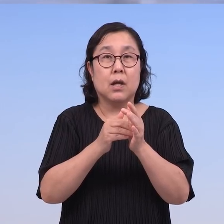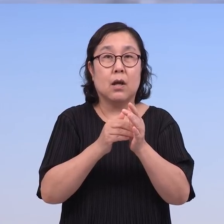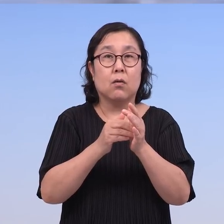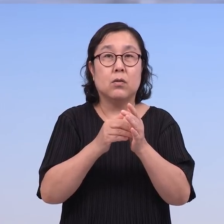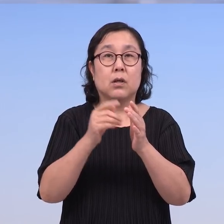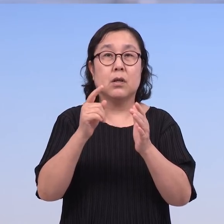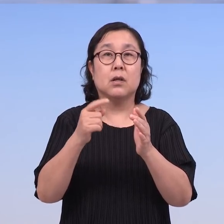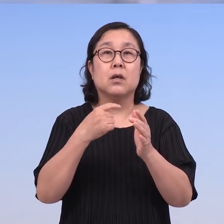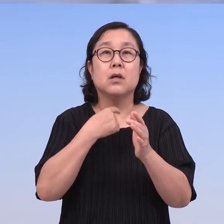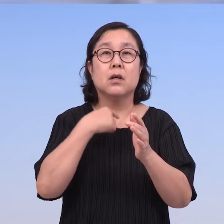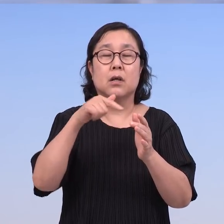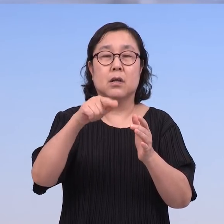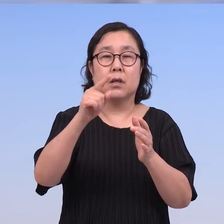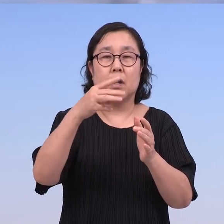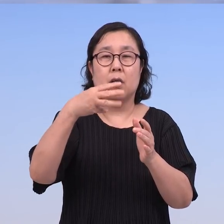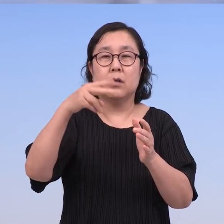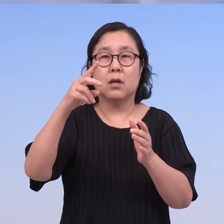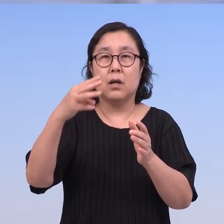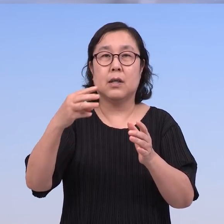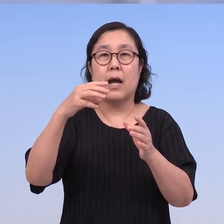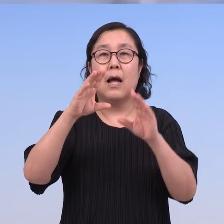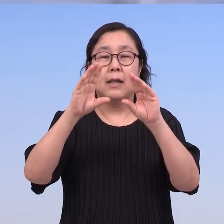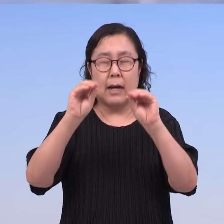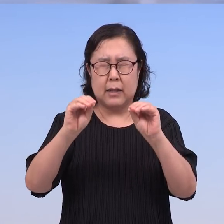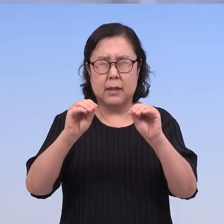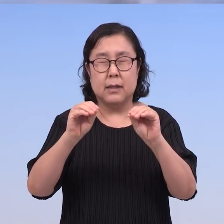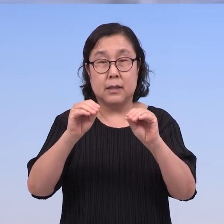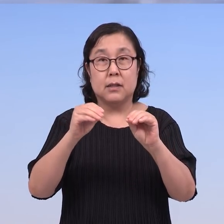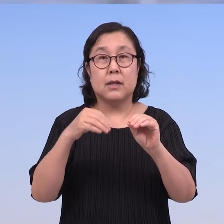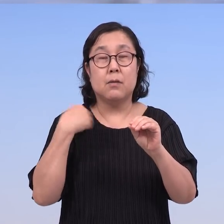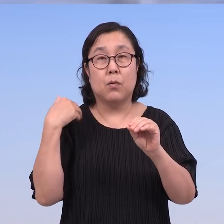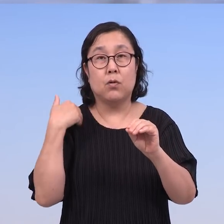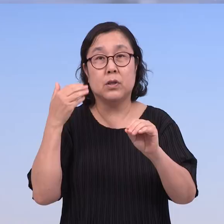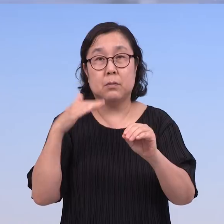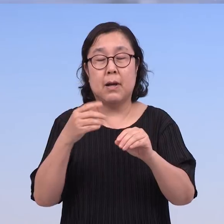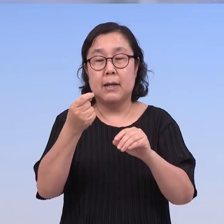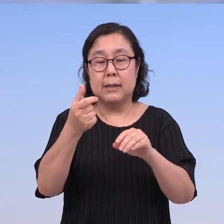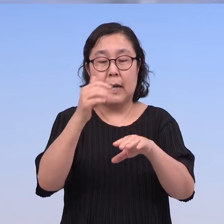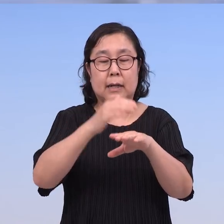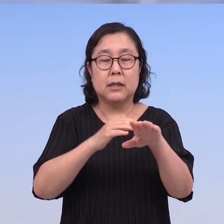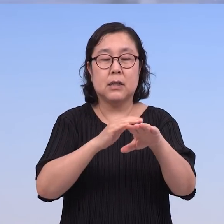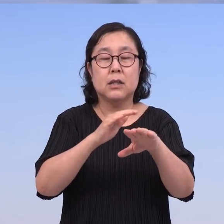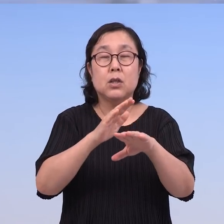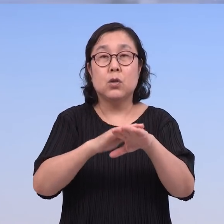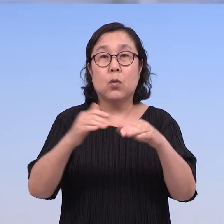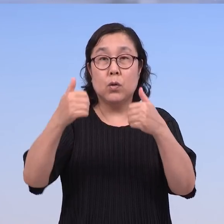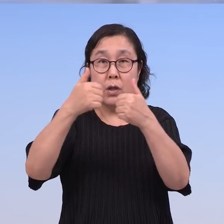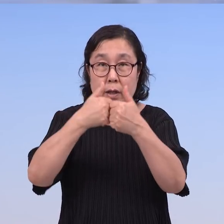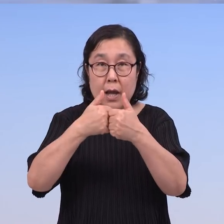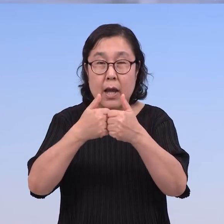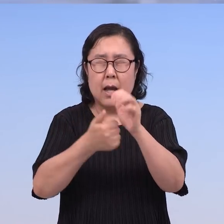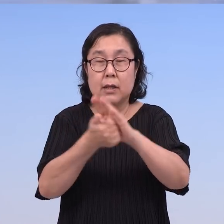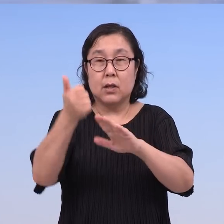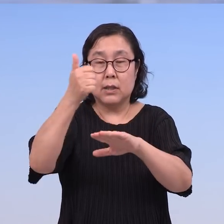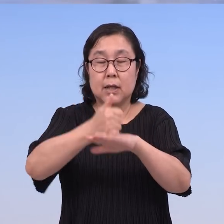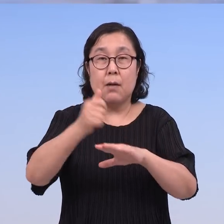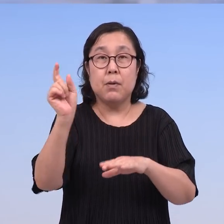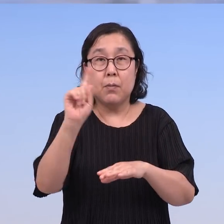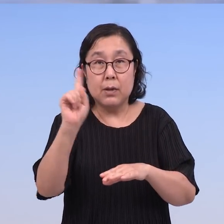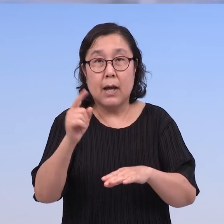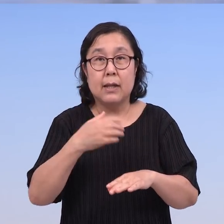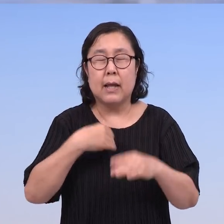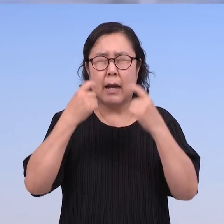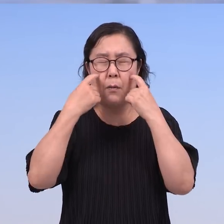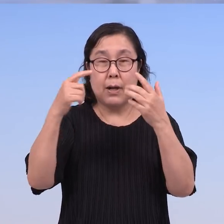이게 결절이 다 나았는지 여전한 상태인지는 모르지만 작은 도전에 어떤 성취감이 있는지 아세요? 작은 도전의